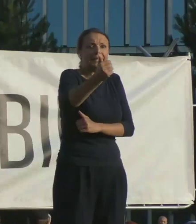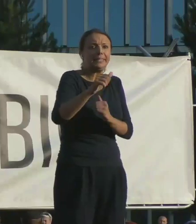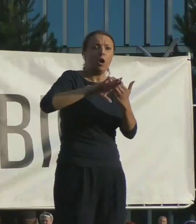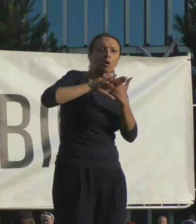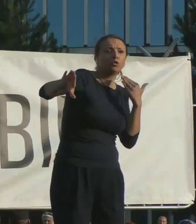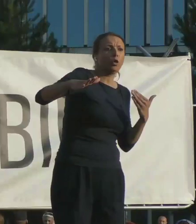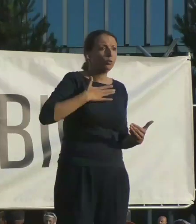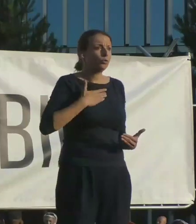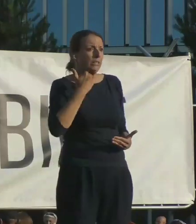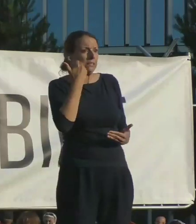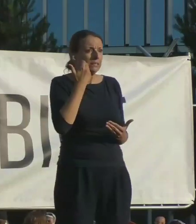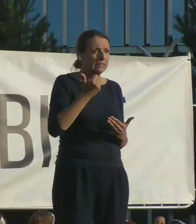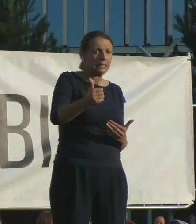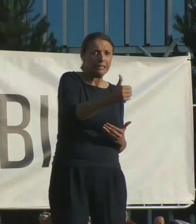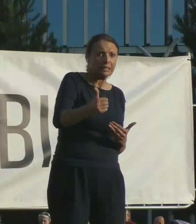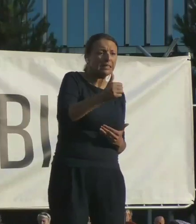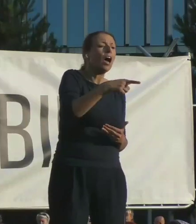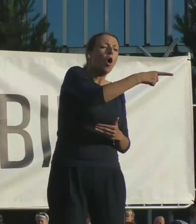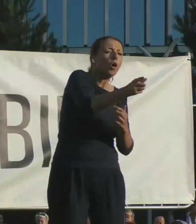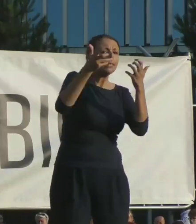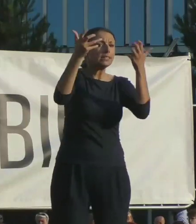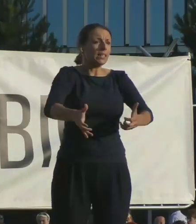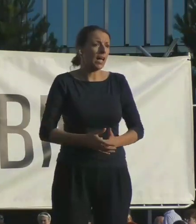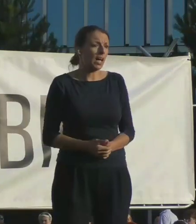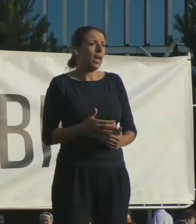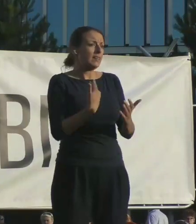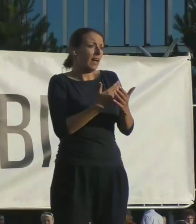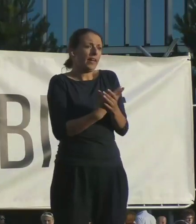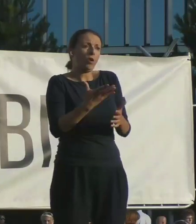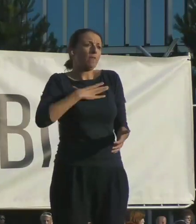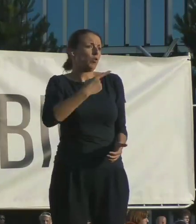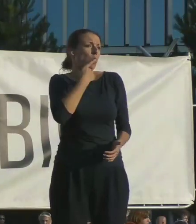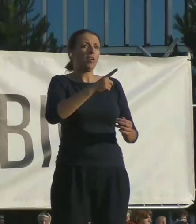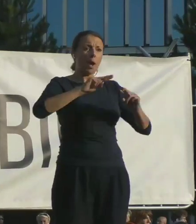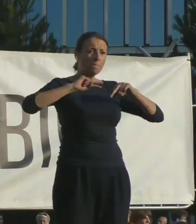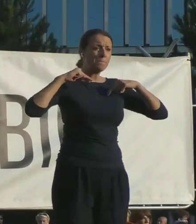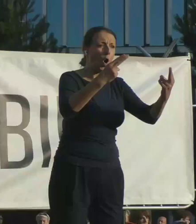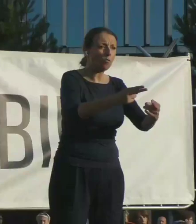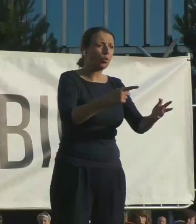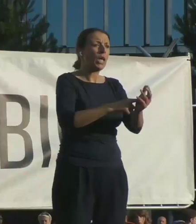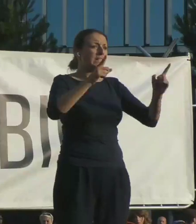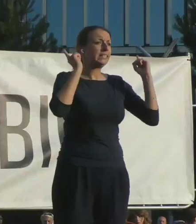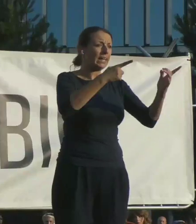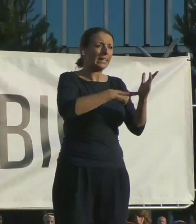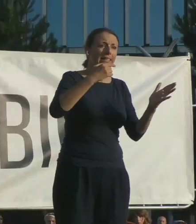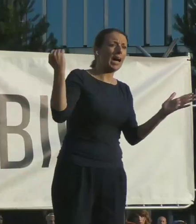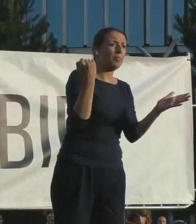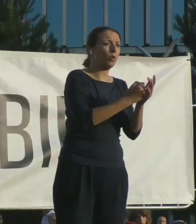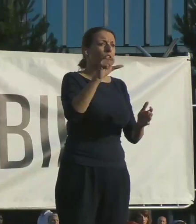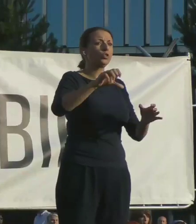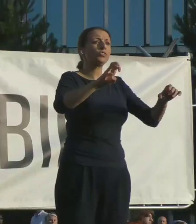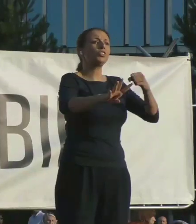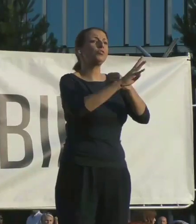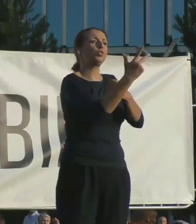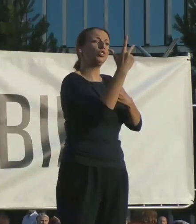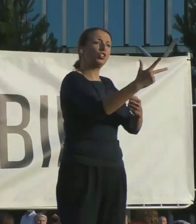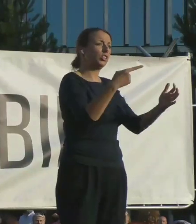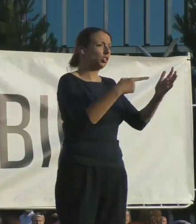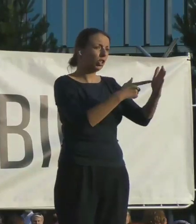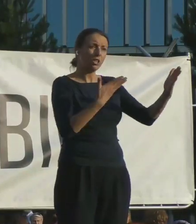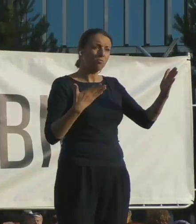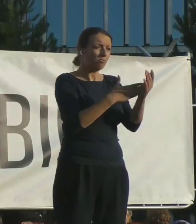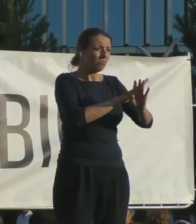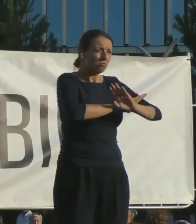chcą! Dlatego trzeba powiedzieć jasno, nie ma powrotu do zakazu aborcji z 93 roku.